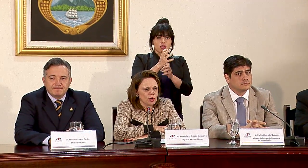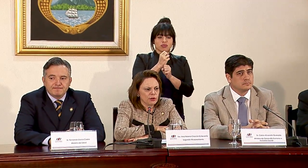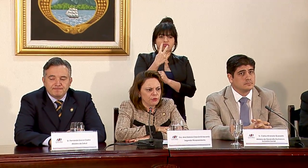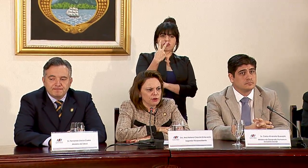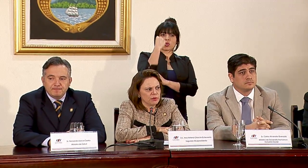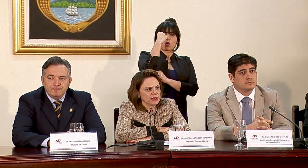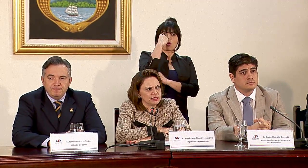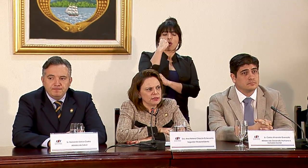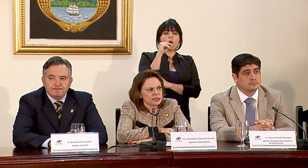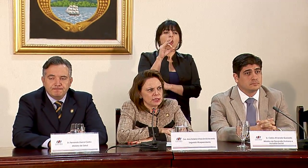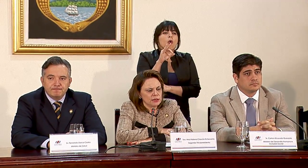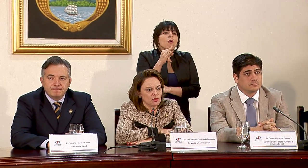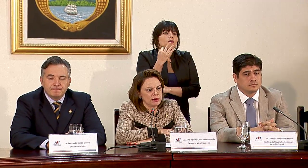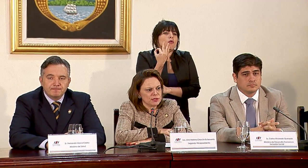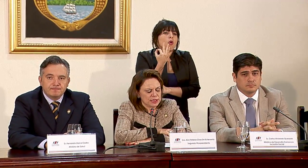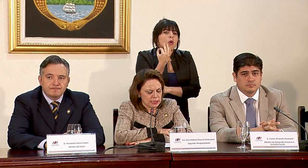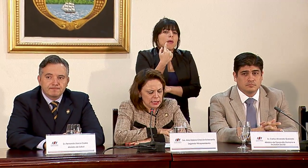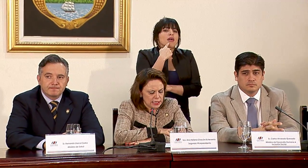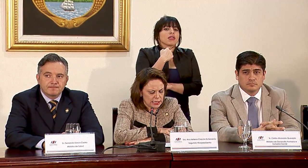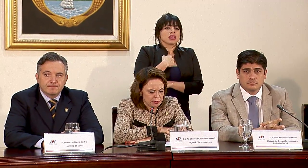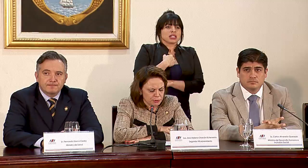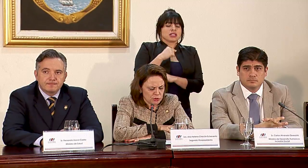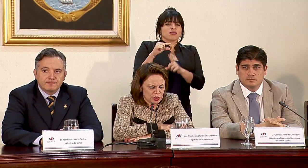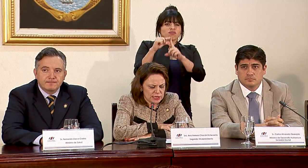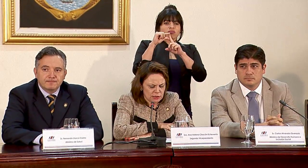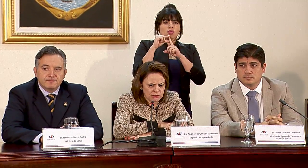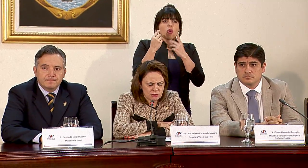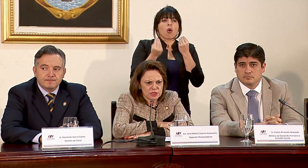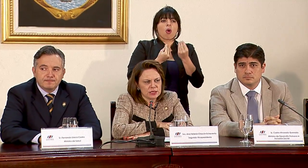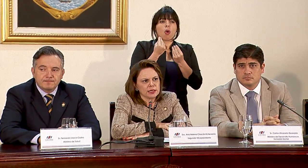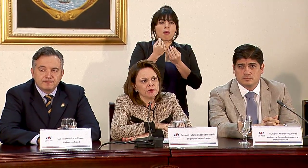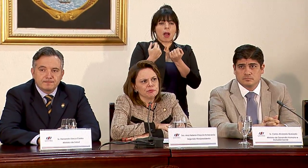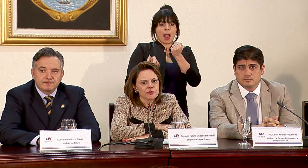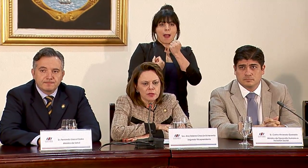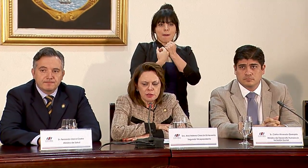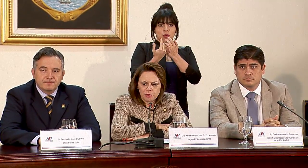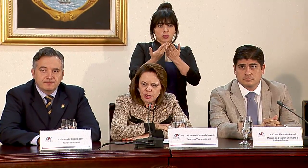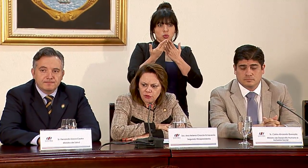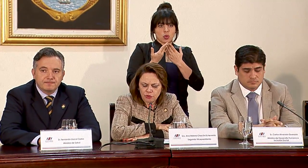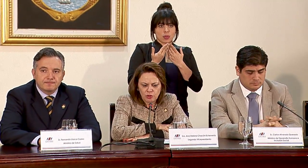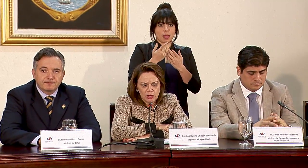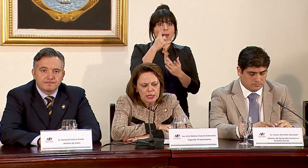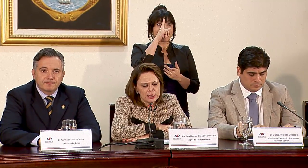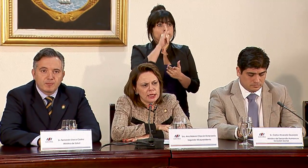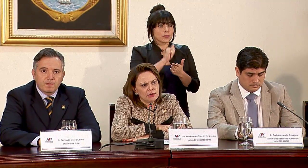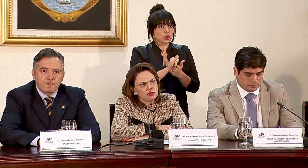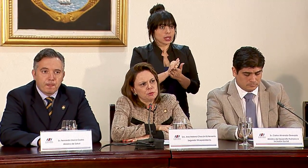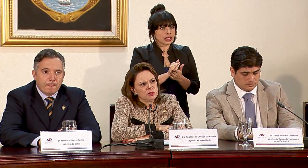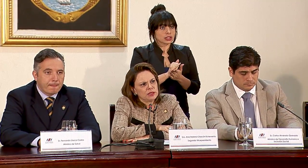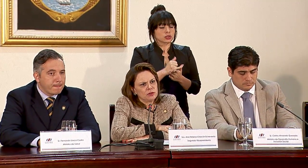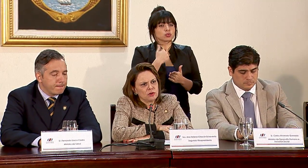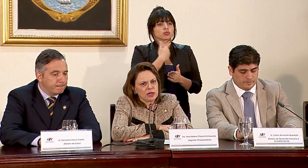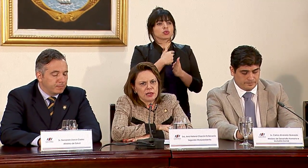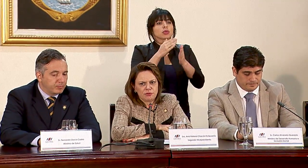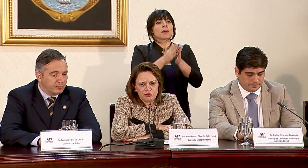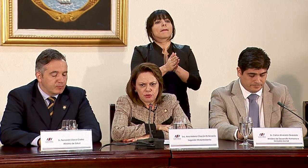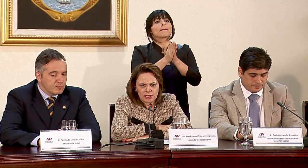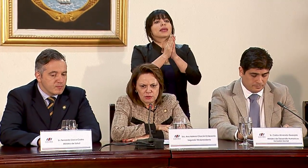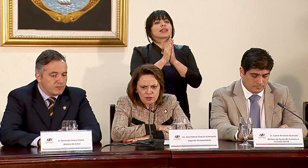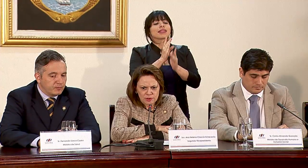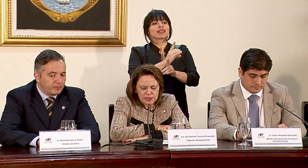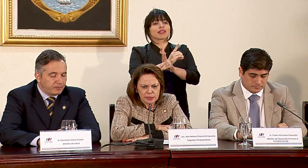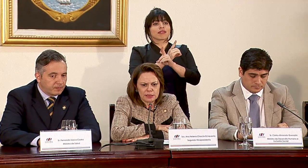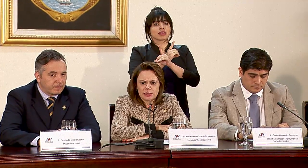no o la forma en que le dicen cuál va a ser el apoyo que se le va a solicitar. Y por eso le hemos pedido a la